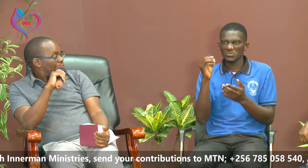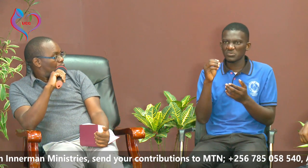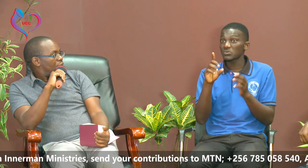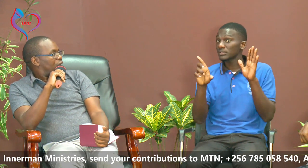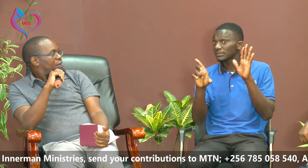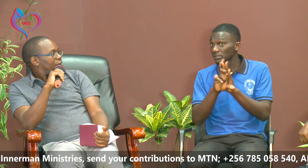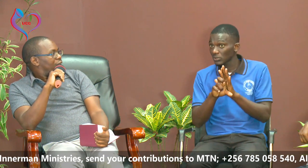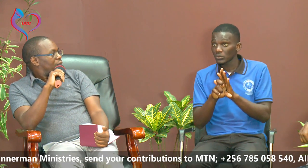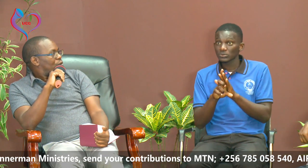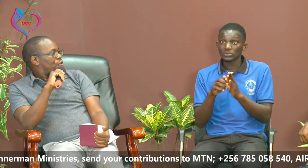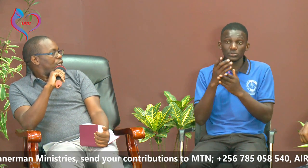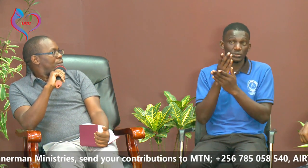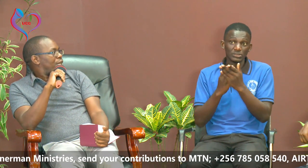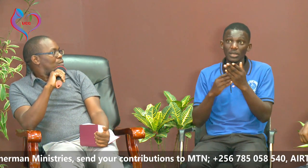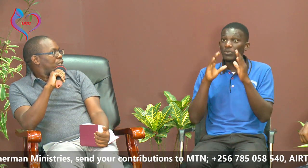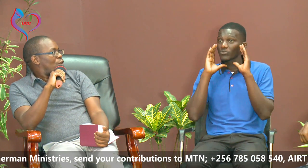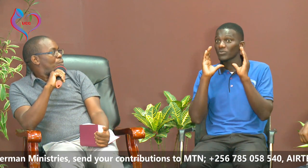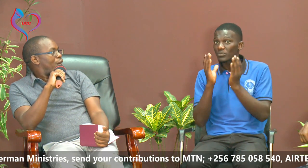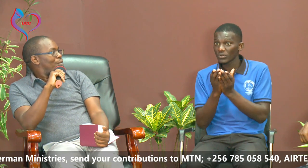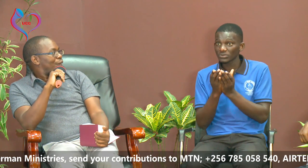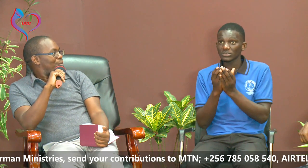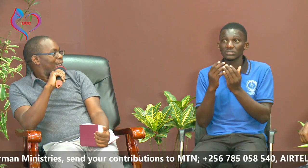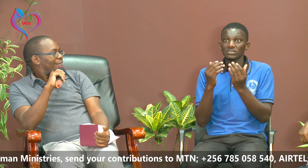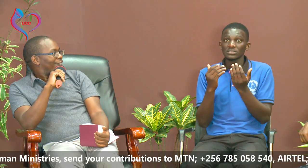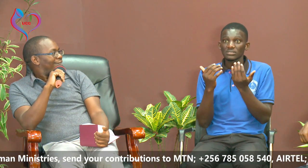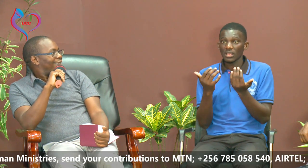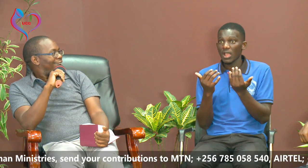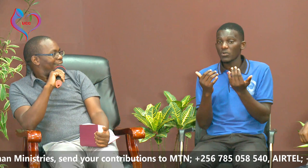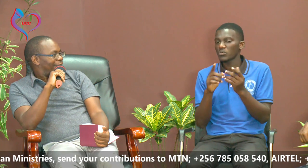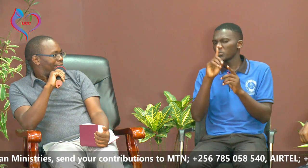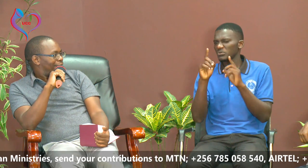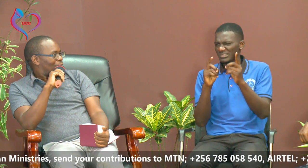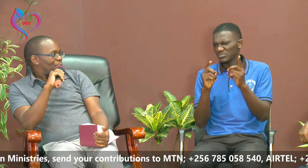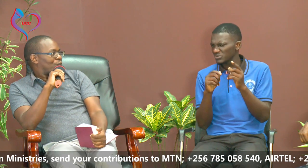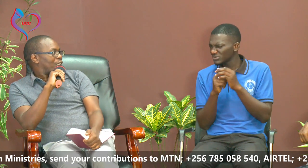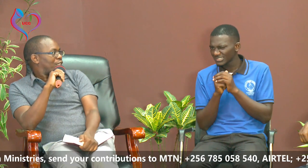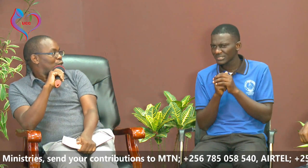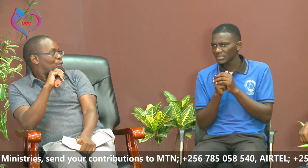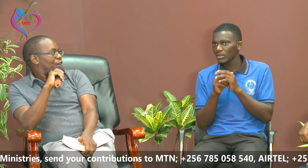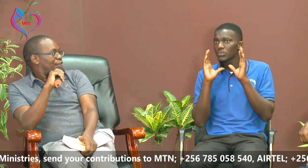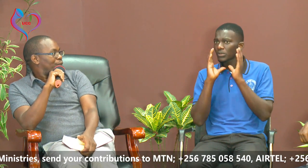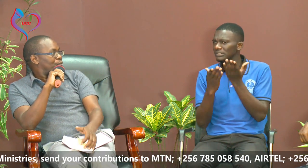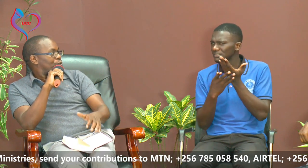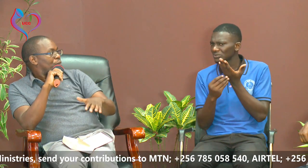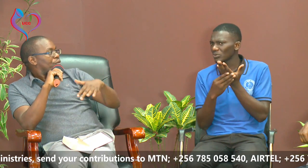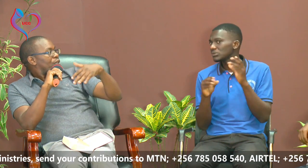gagwa question nebera Musa yakopa Hammurabi aha kubecho na chechinzo kudange chibuzo